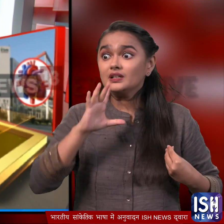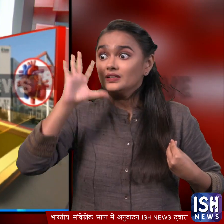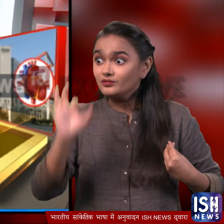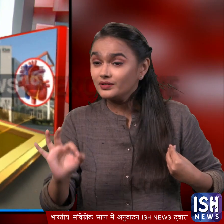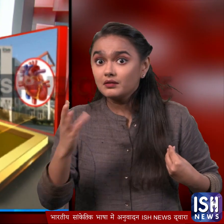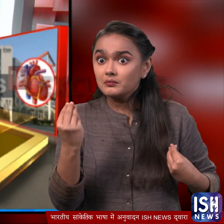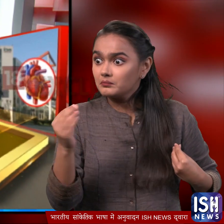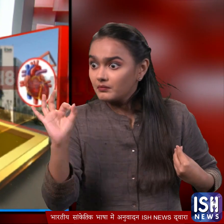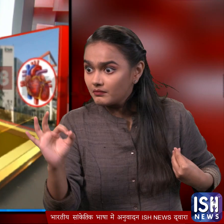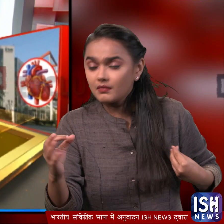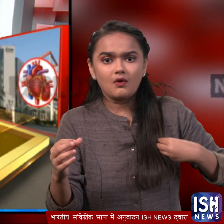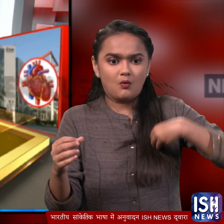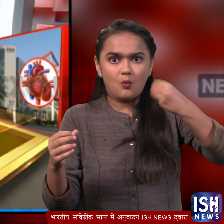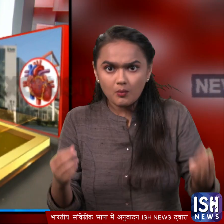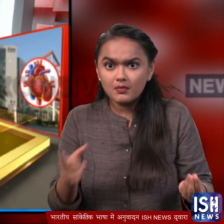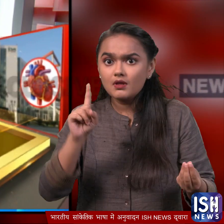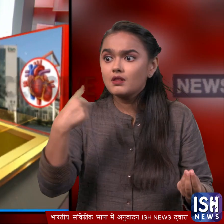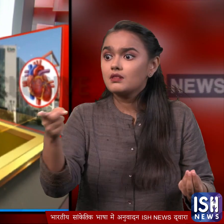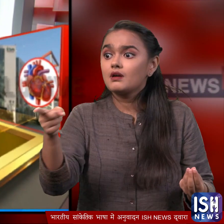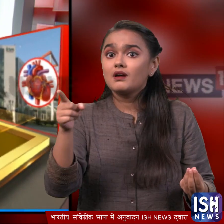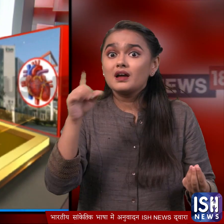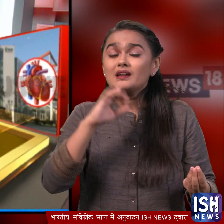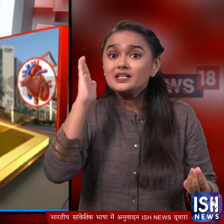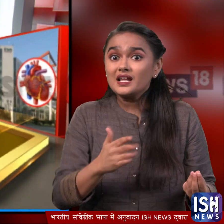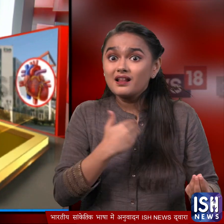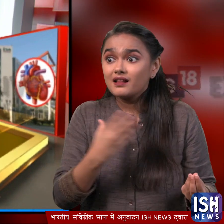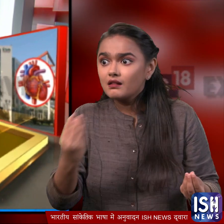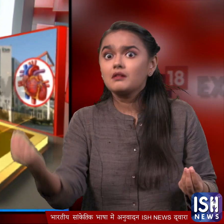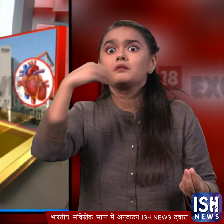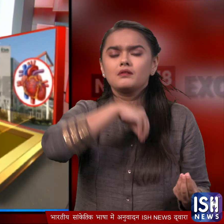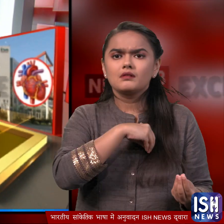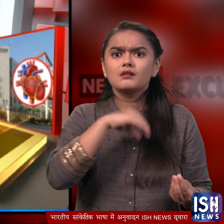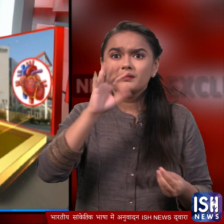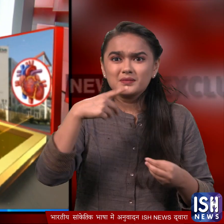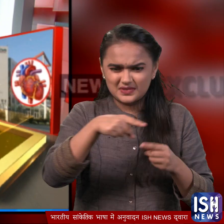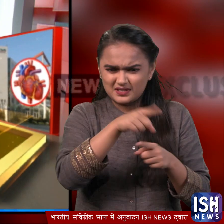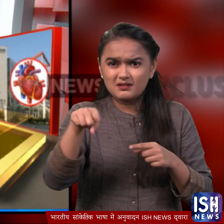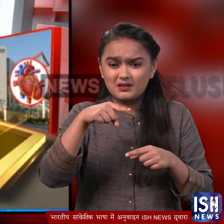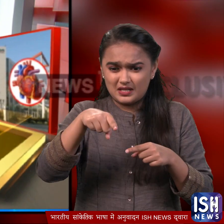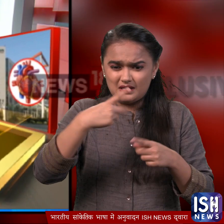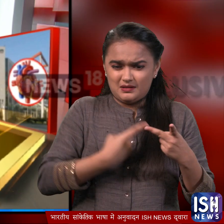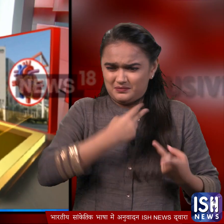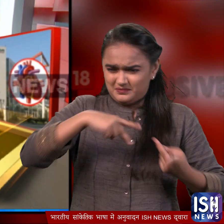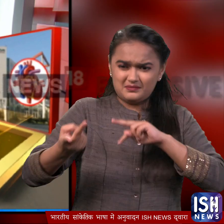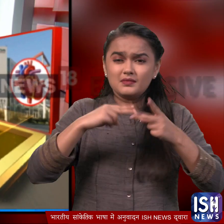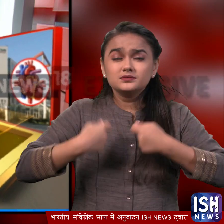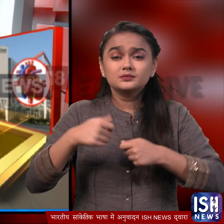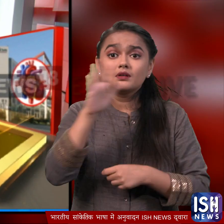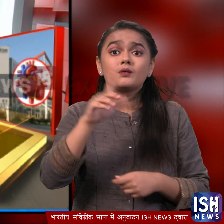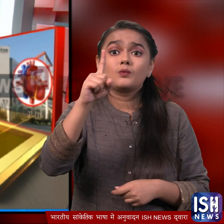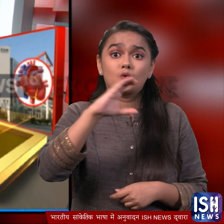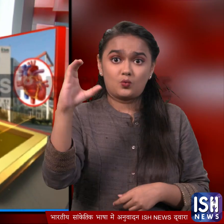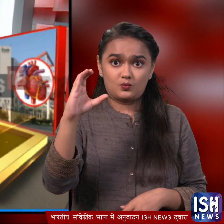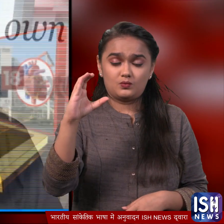भी असली दिल एकदम बढ़िया काम करता रहा, इसलिए मरीज के आर्टिफिशियल हार्ट को निकाल दिया गया। बताया गया कि पूरे इलाज में लगभग 1 करोड़ रुपए का खर्चा